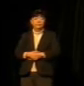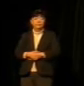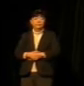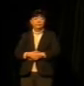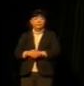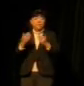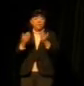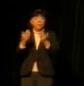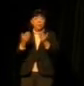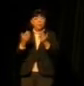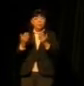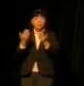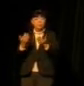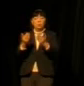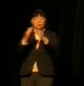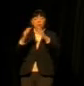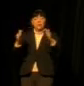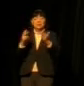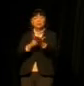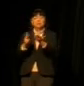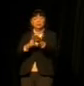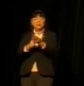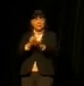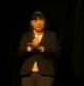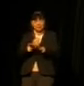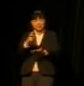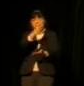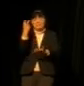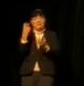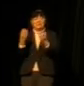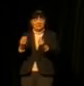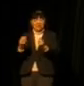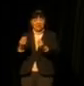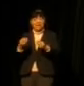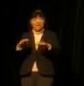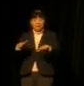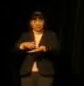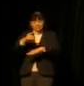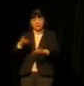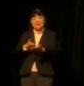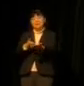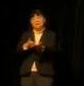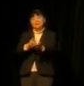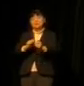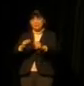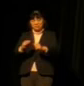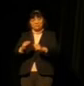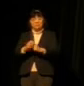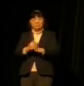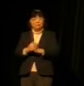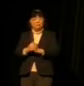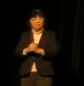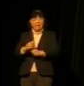これ校長会、昨日校長会に出した資料がね、偶然探したら見つかったもんで、ここで初めて話すんですけども、廃部したことで、